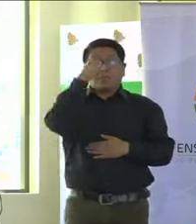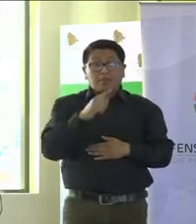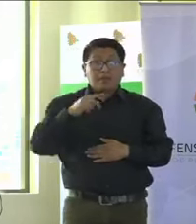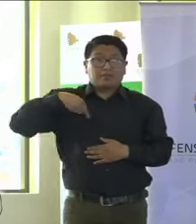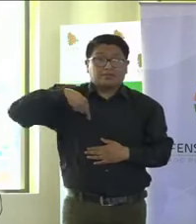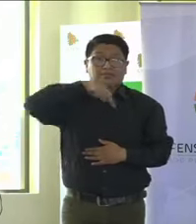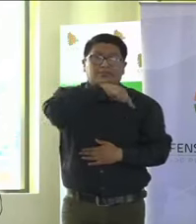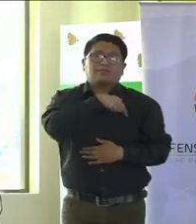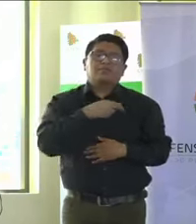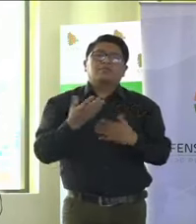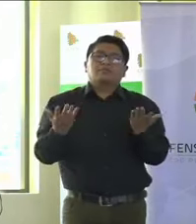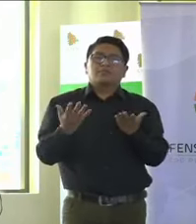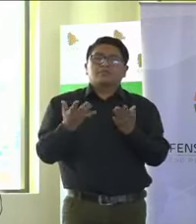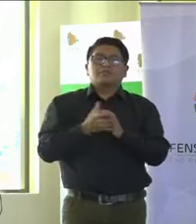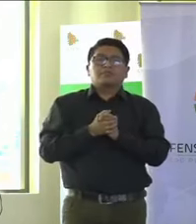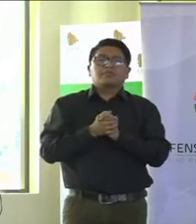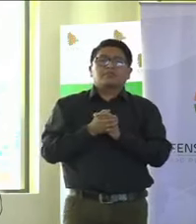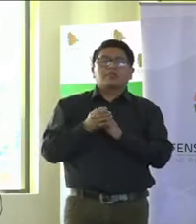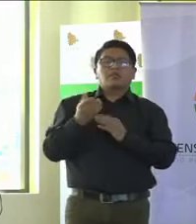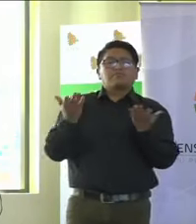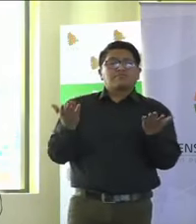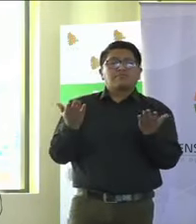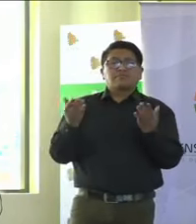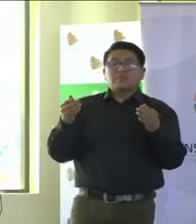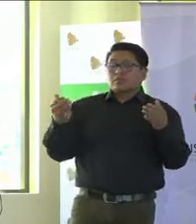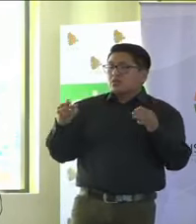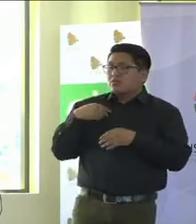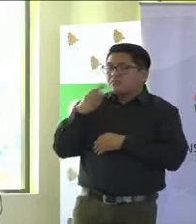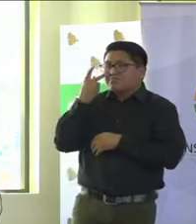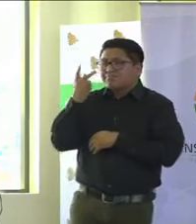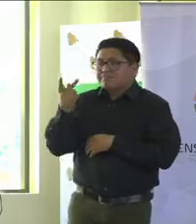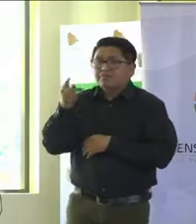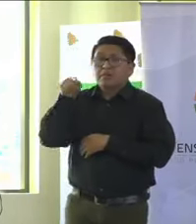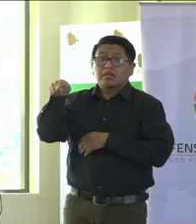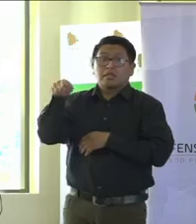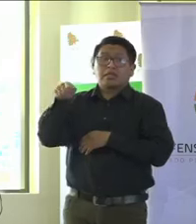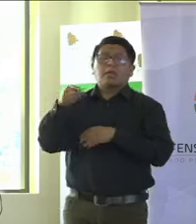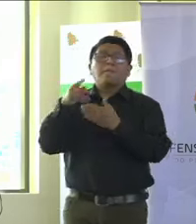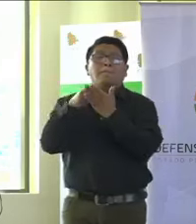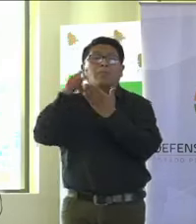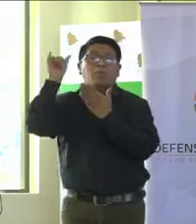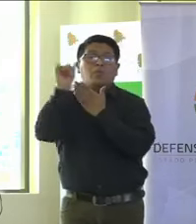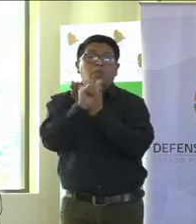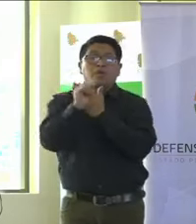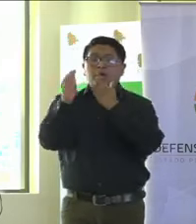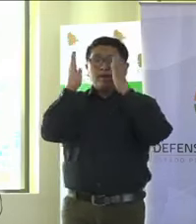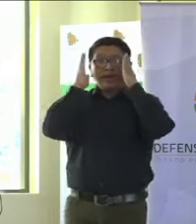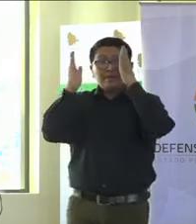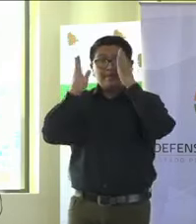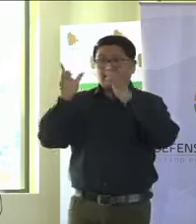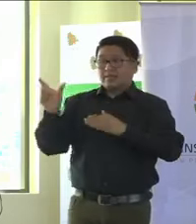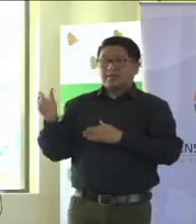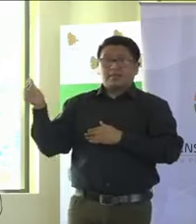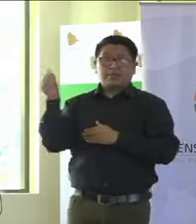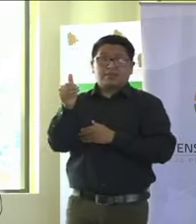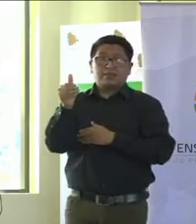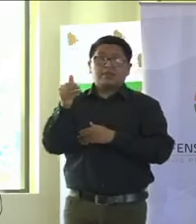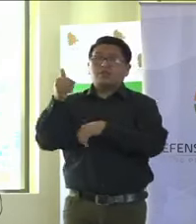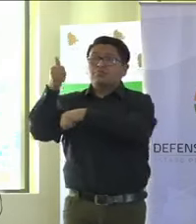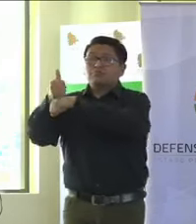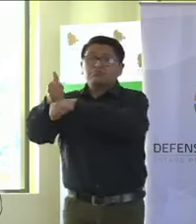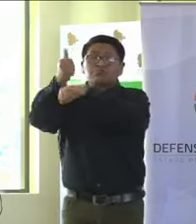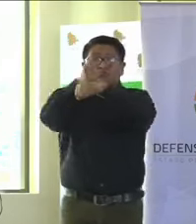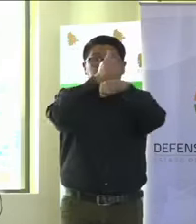en que vamos e instalamos esta problemática o este proyecto en los subsistemas de salud pública en